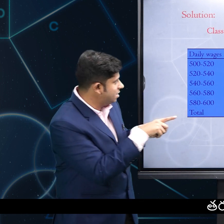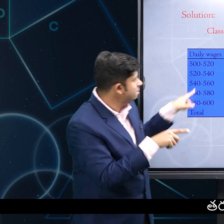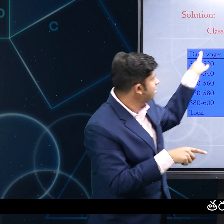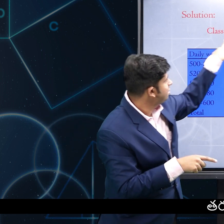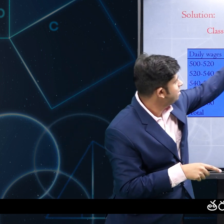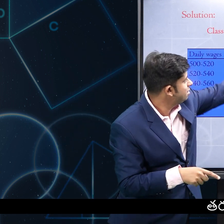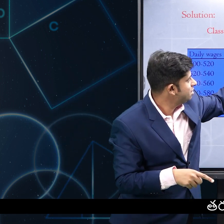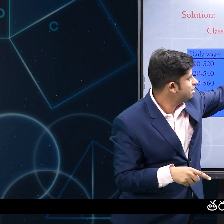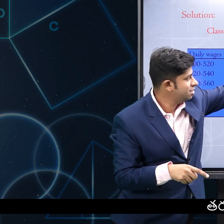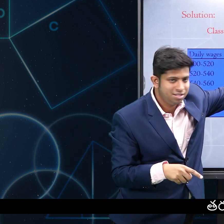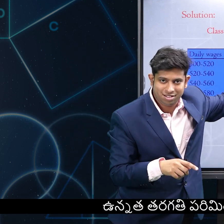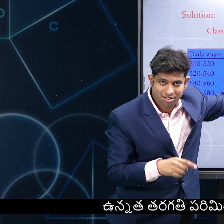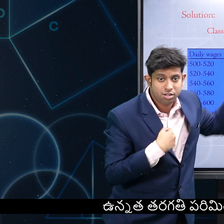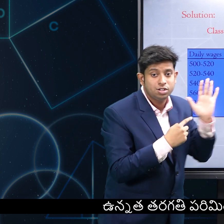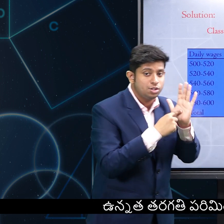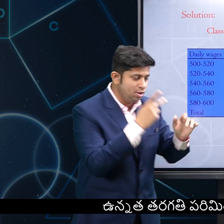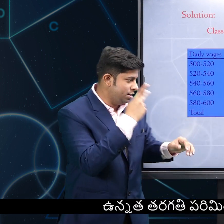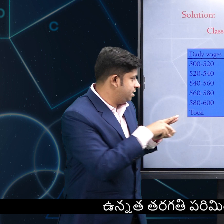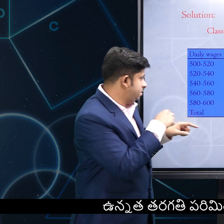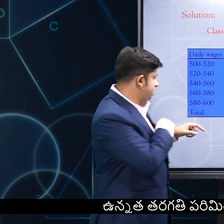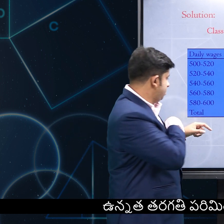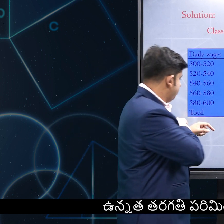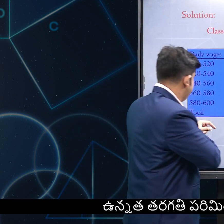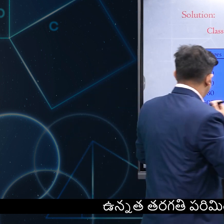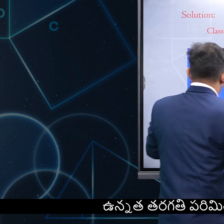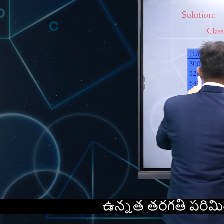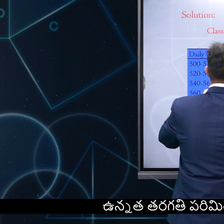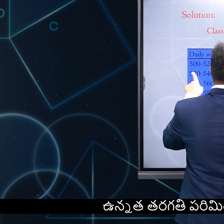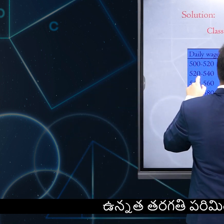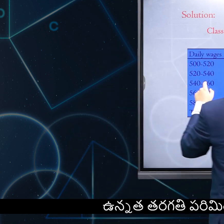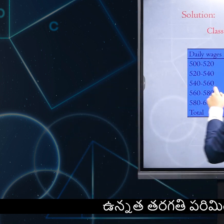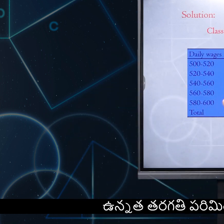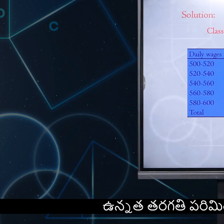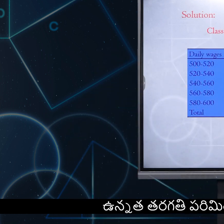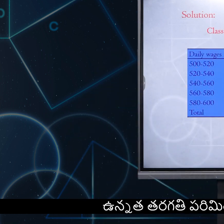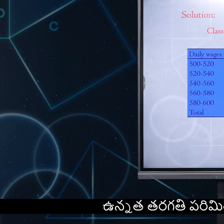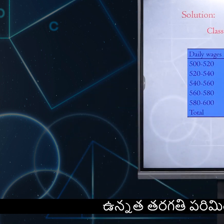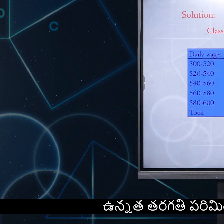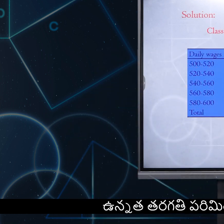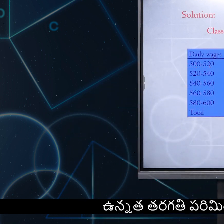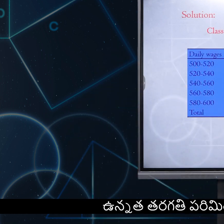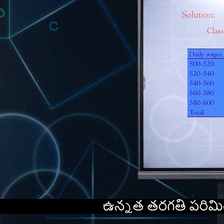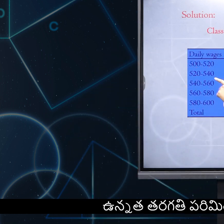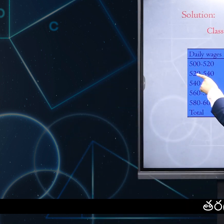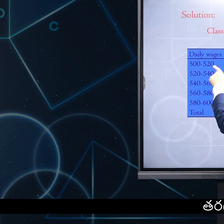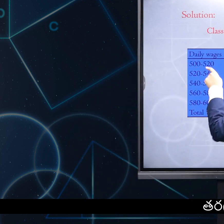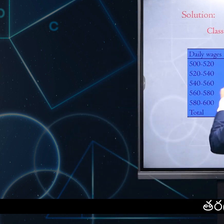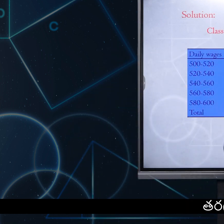గుర్తు ఉన్నత తరగతి పరిమితి దిగువ తరగతి పరిమితి by 2. తరగతి విరామం